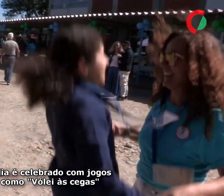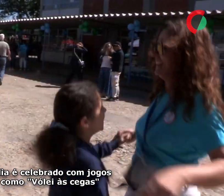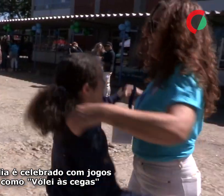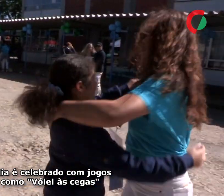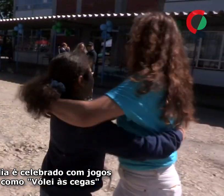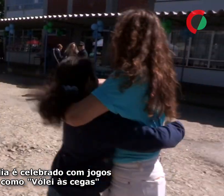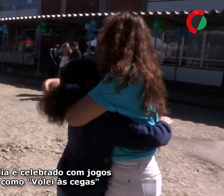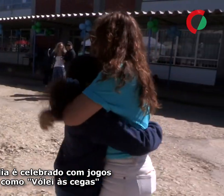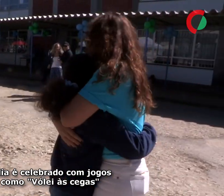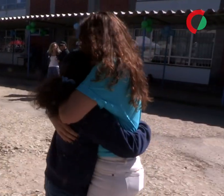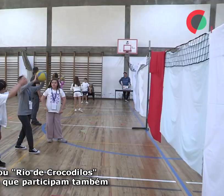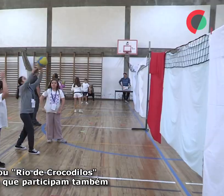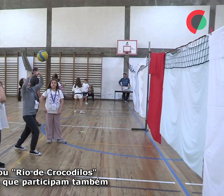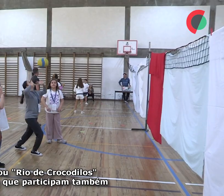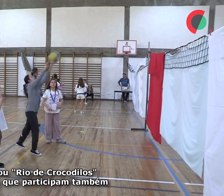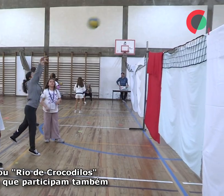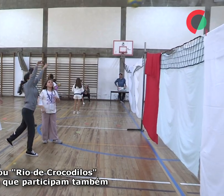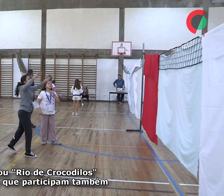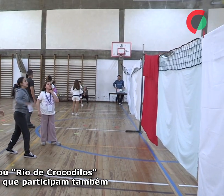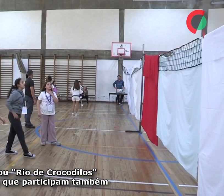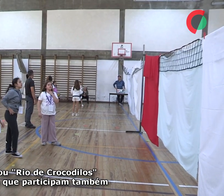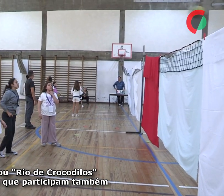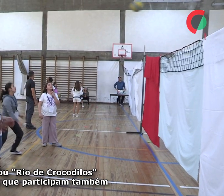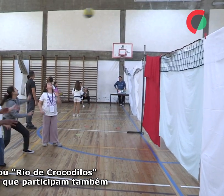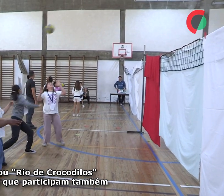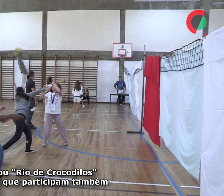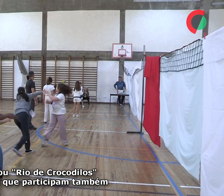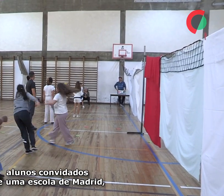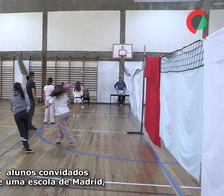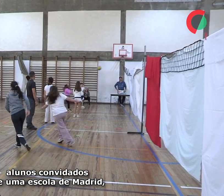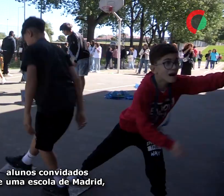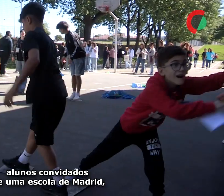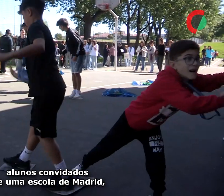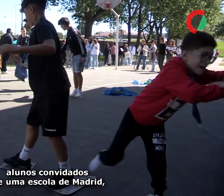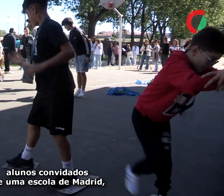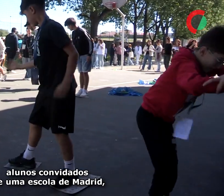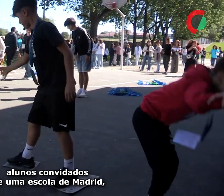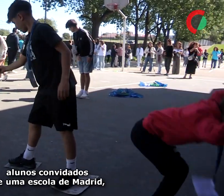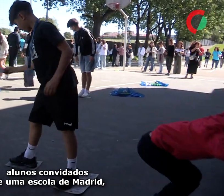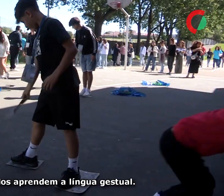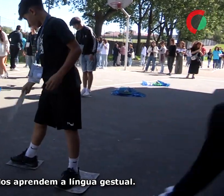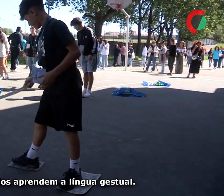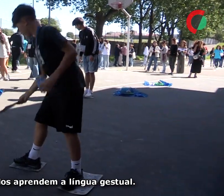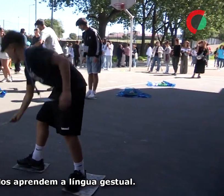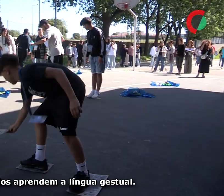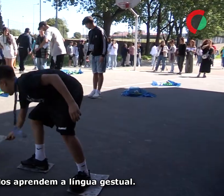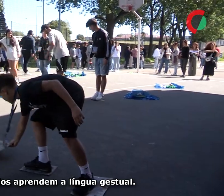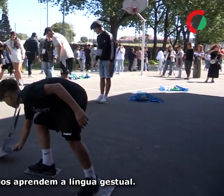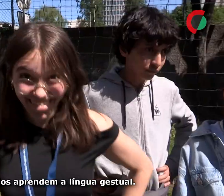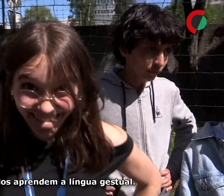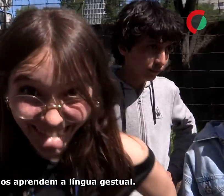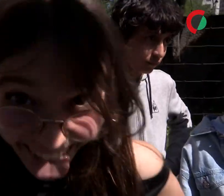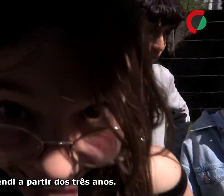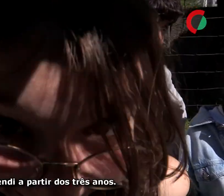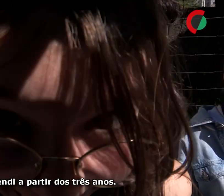celebrado com jogos como o vóley às cegas ou o rio de crocodilos, em que participam também alunos convidados de uma escola de Madrid, onde todos aprendem a